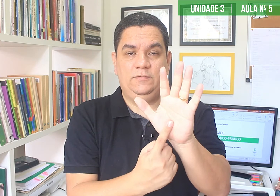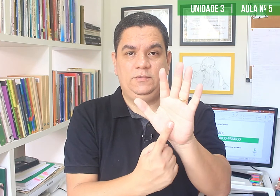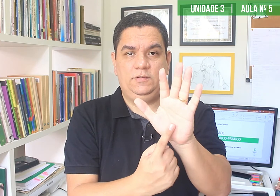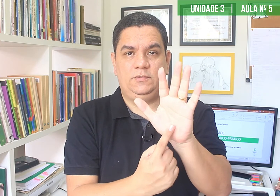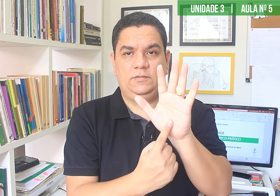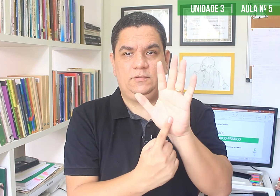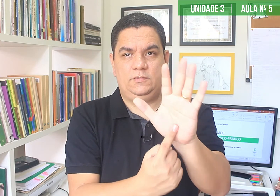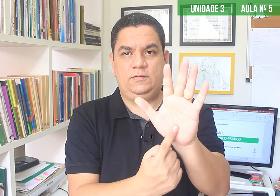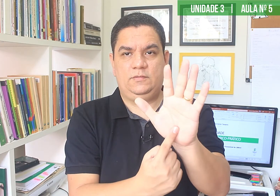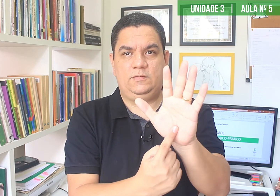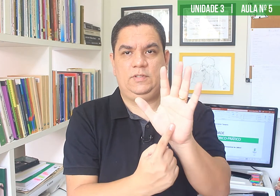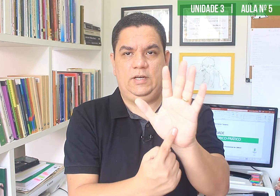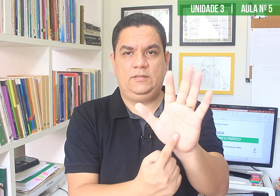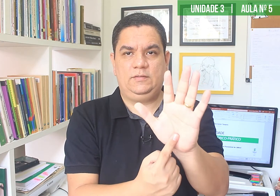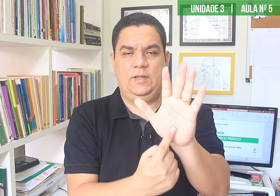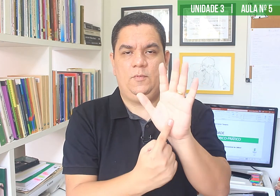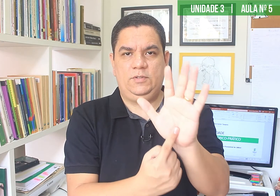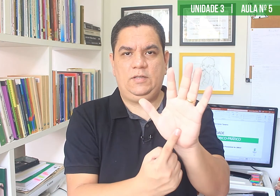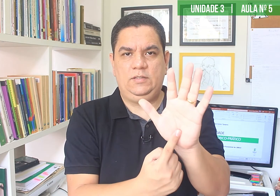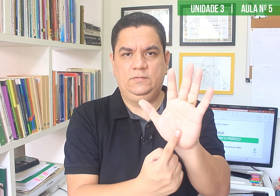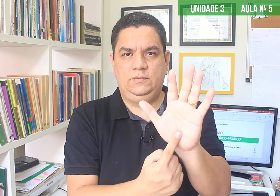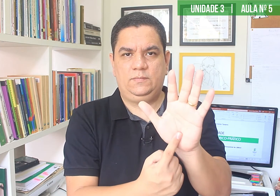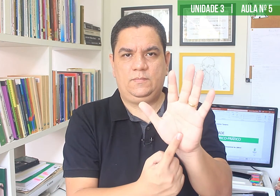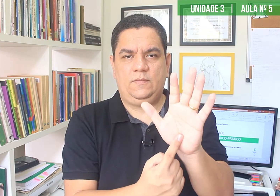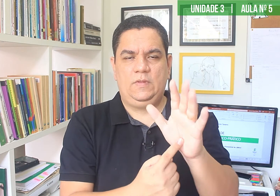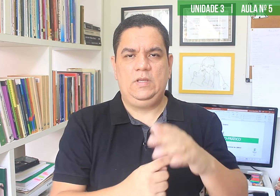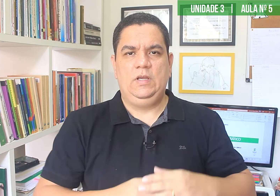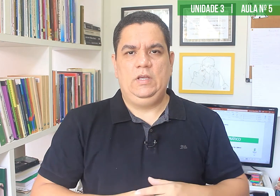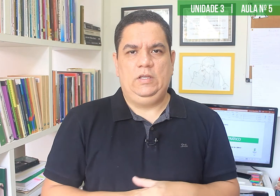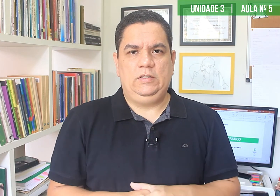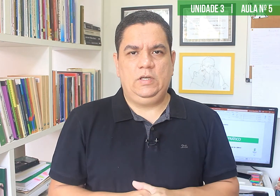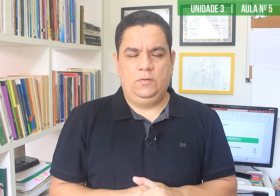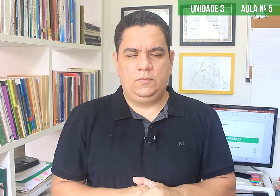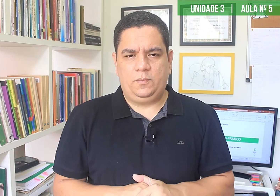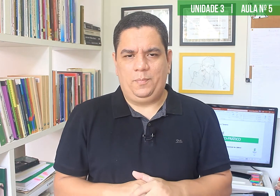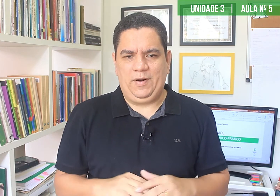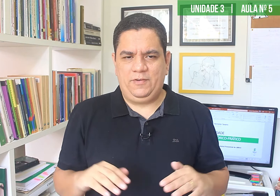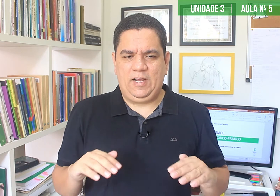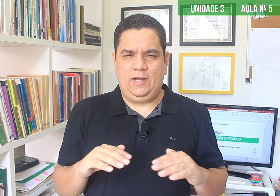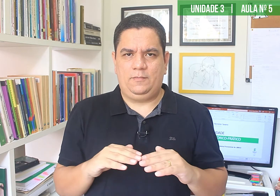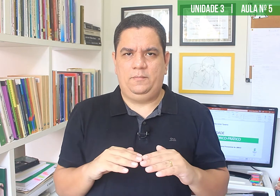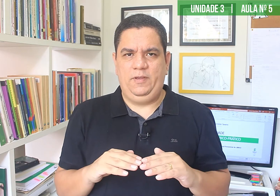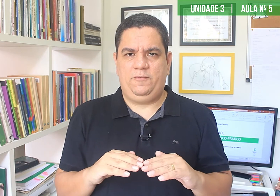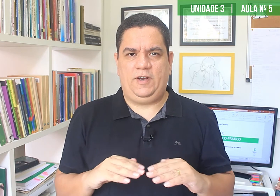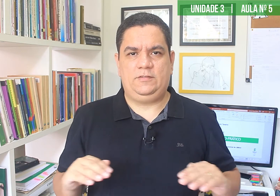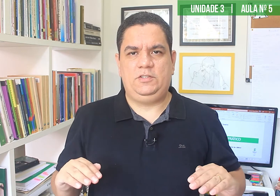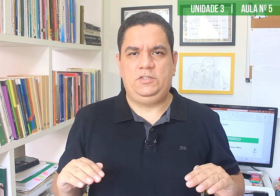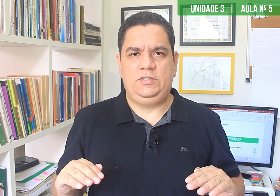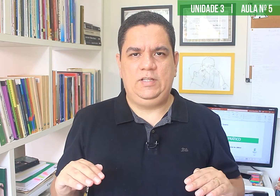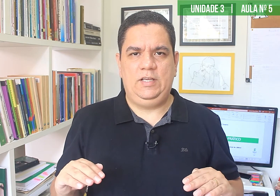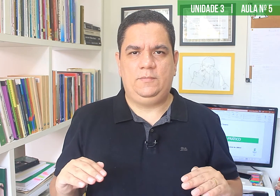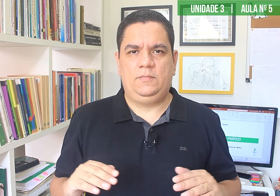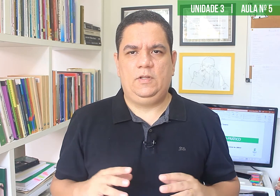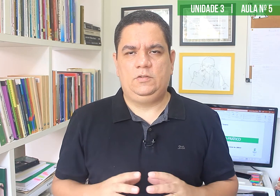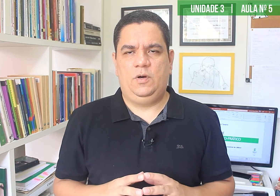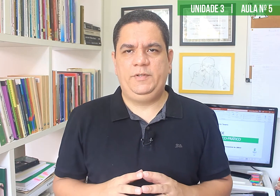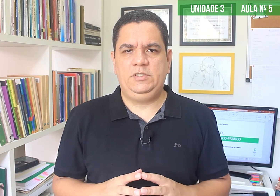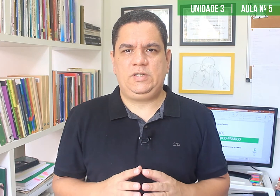demonstrativos, tá? Demonstrativos. Então, para ficar bem fácil da gente entender, normalmente a gente trabalha